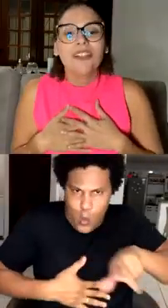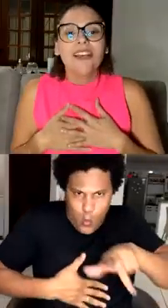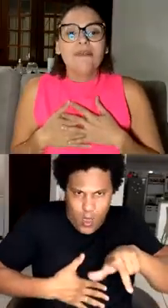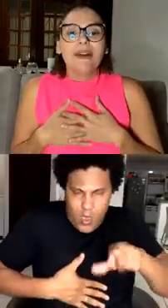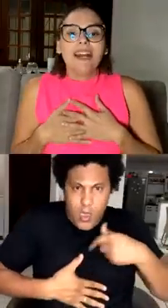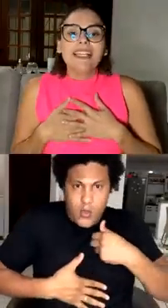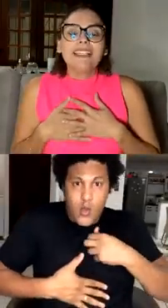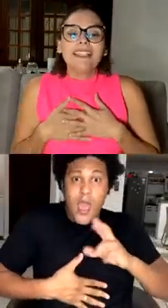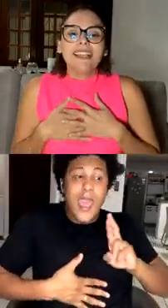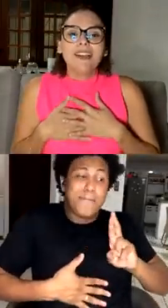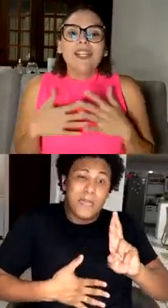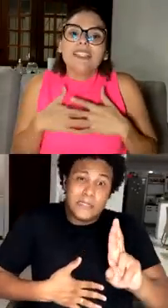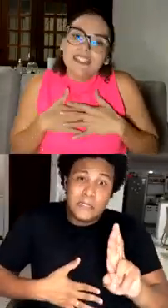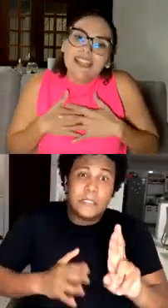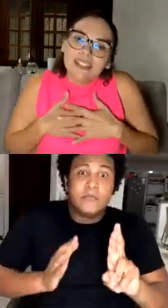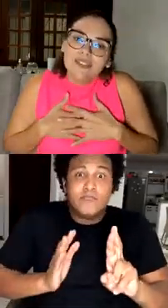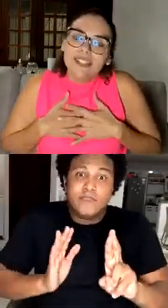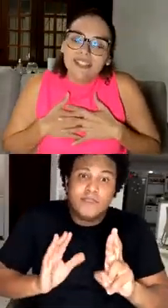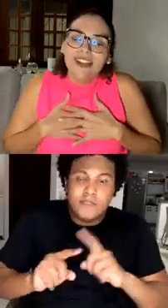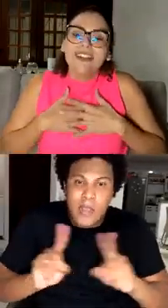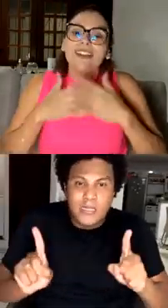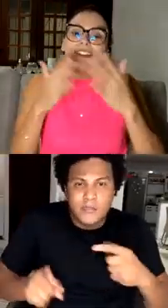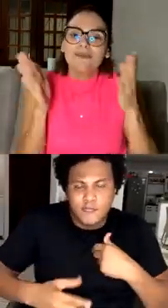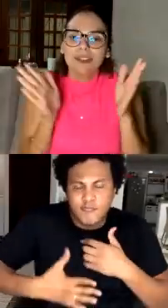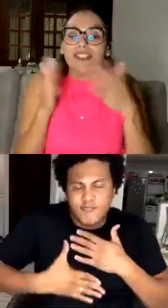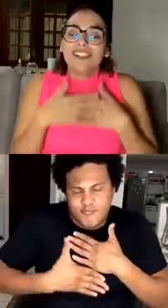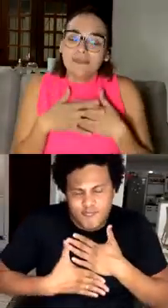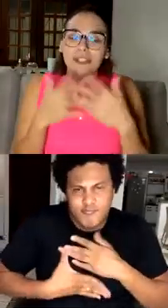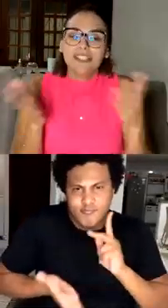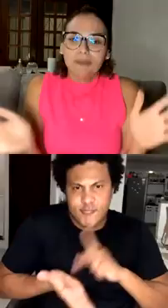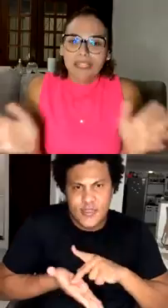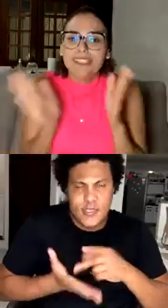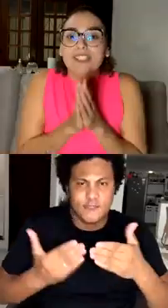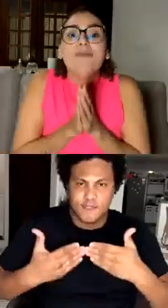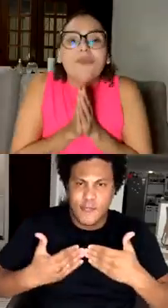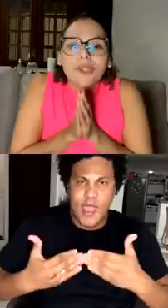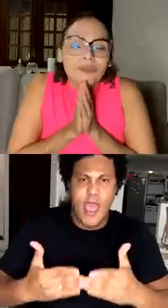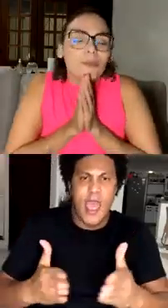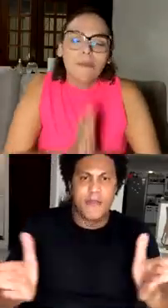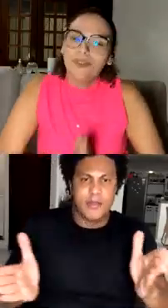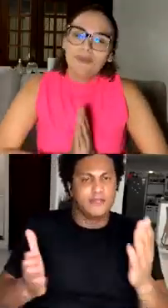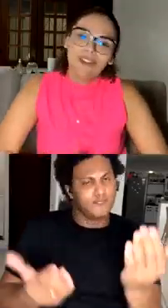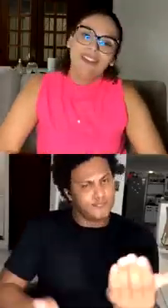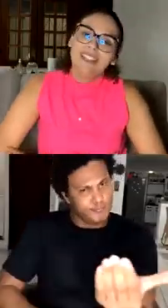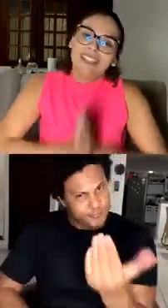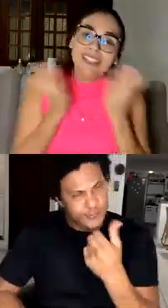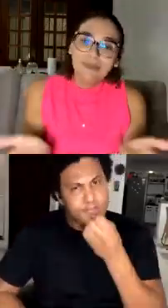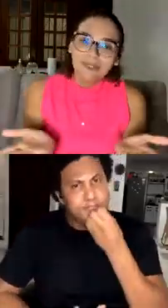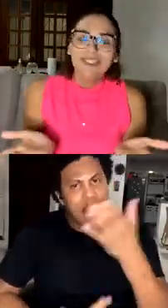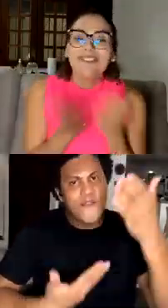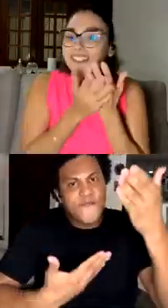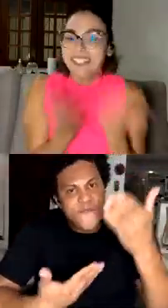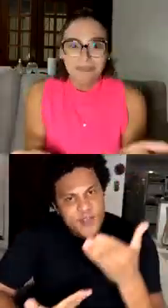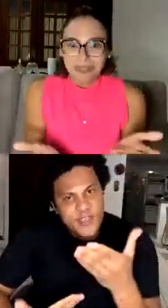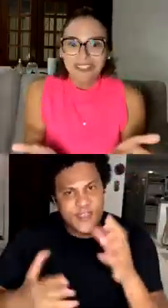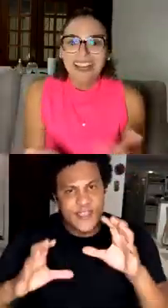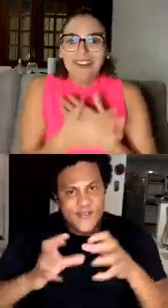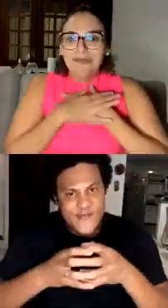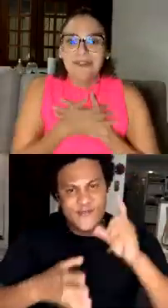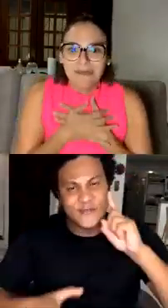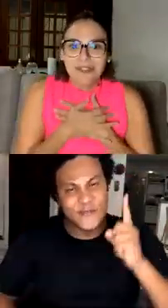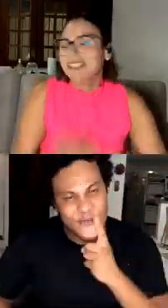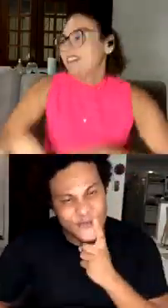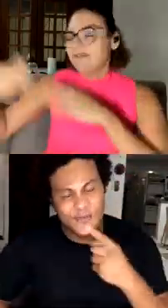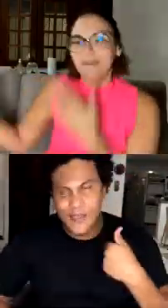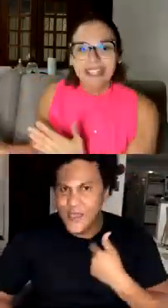surdos, mas eu queria dizer isso, que a gente está de portas abertas, seja muito, muito bem-vinda nesse mundo que você vai se apaixonar, como